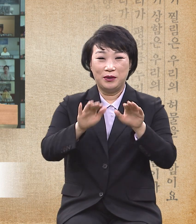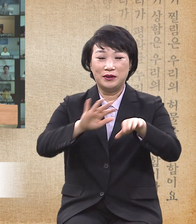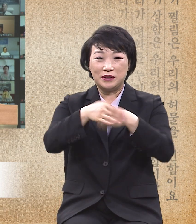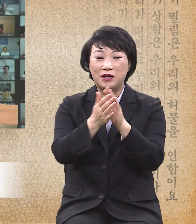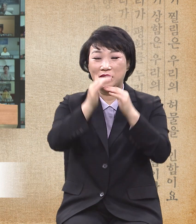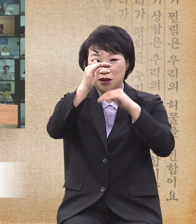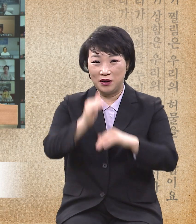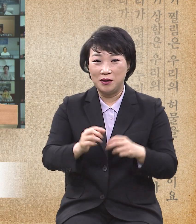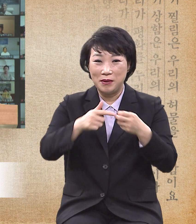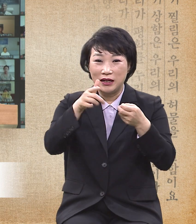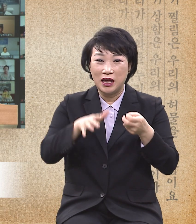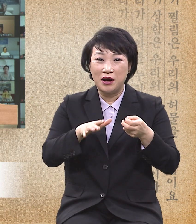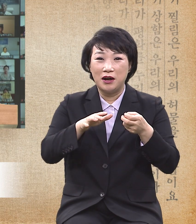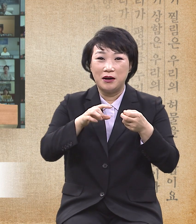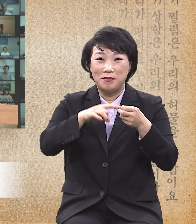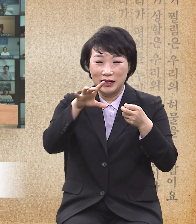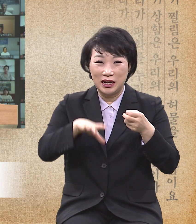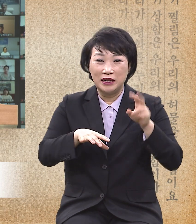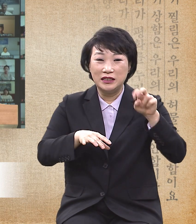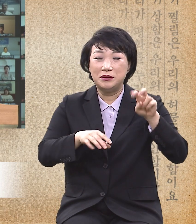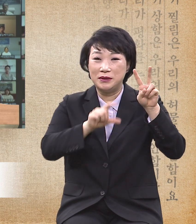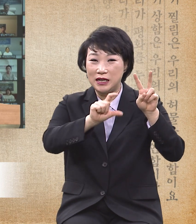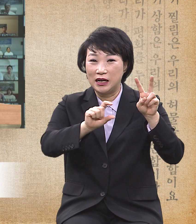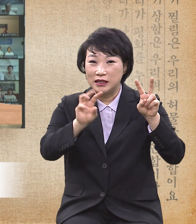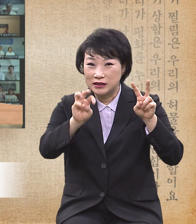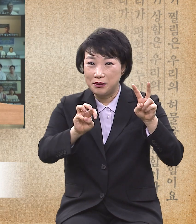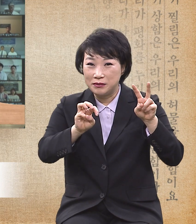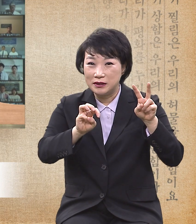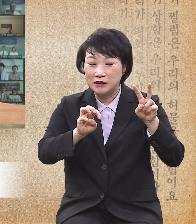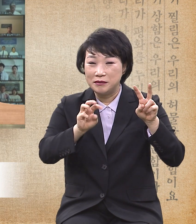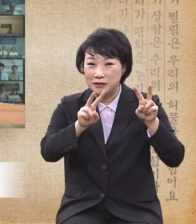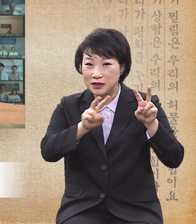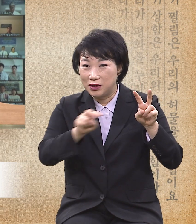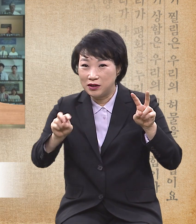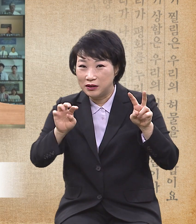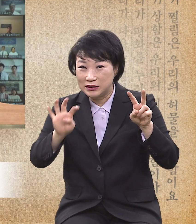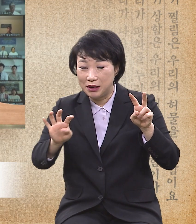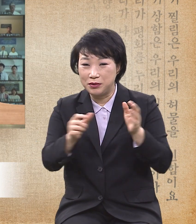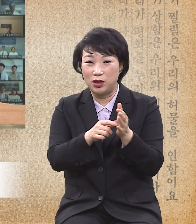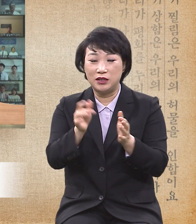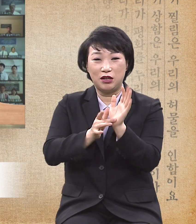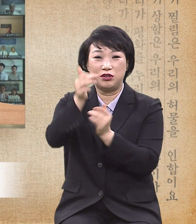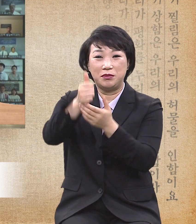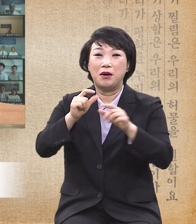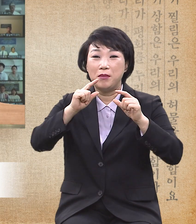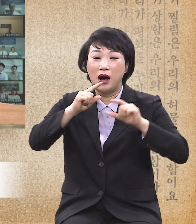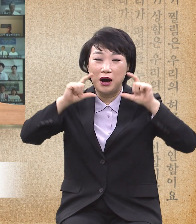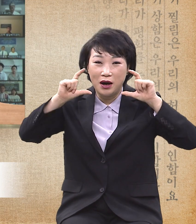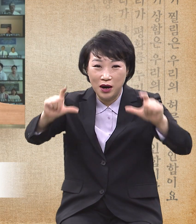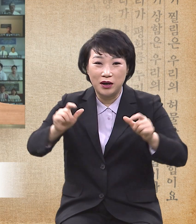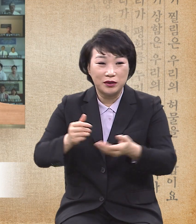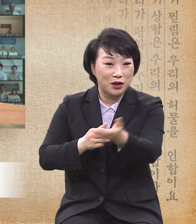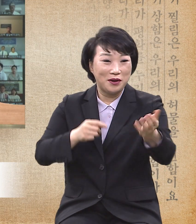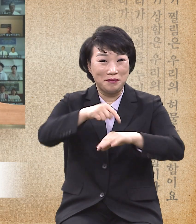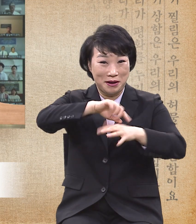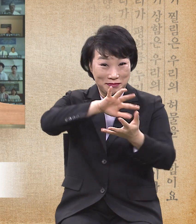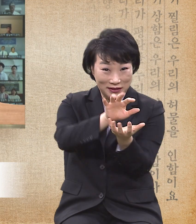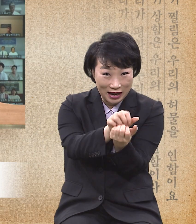본문 마태복음 22장 30절로 40절에 예수께서 가라사대 내 마음을